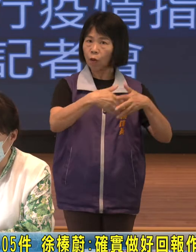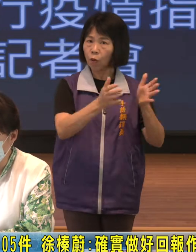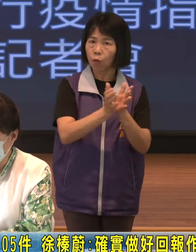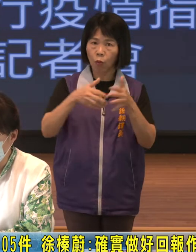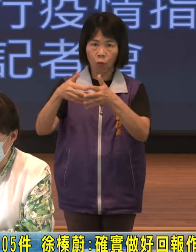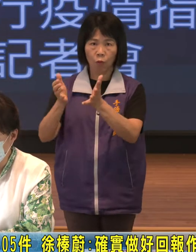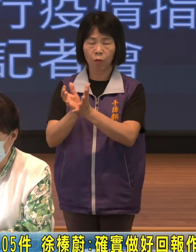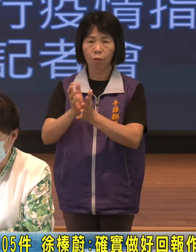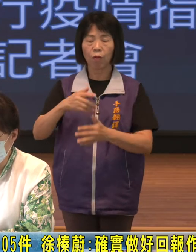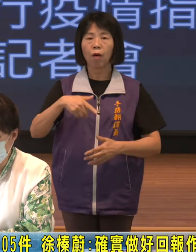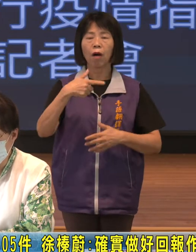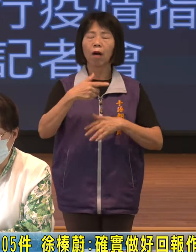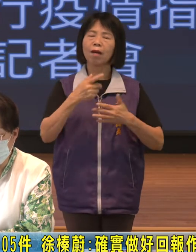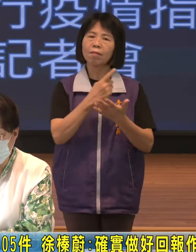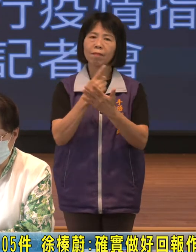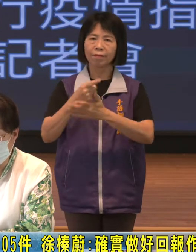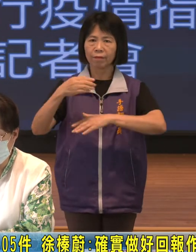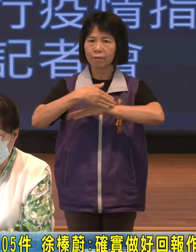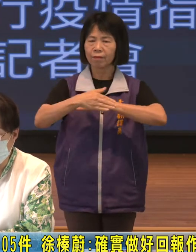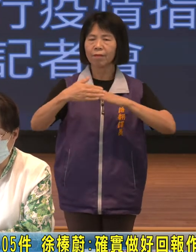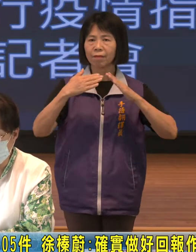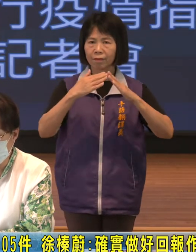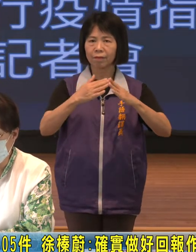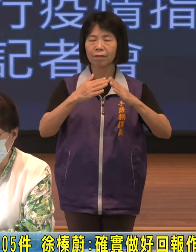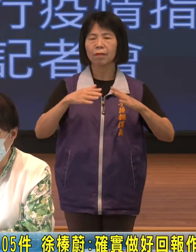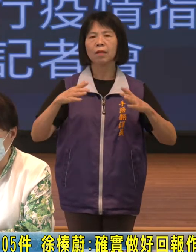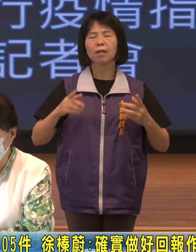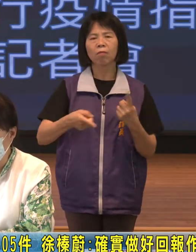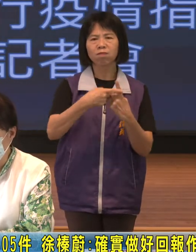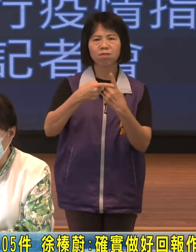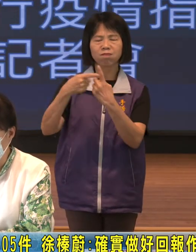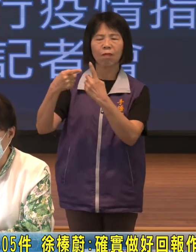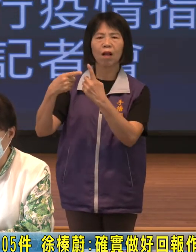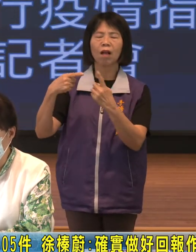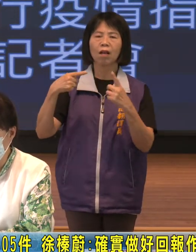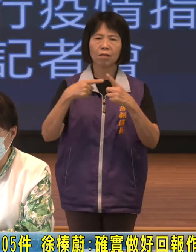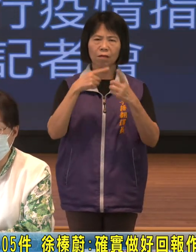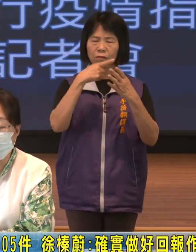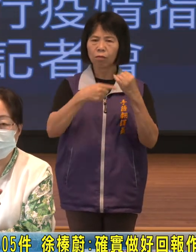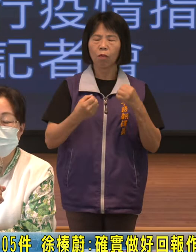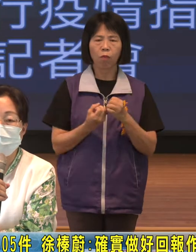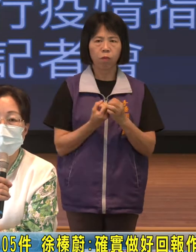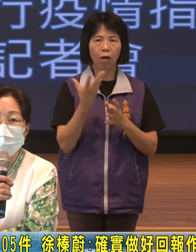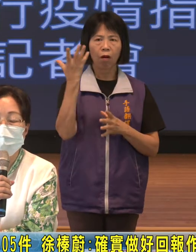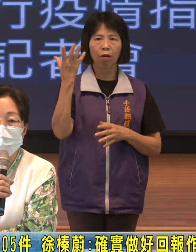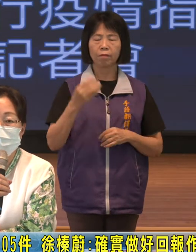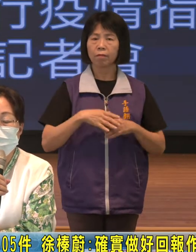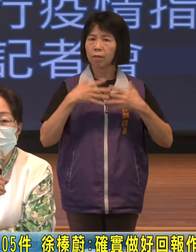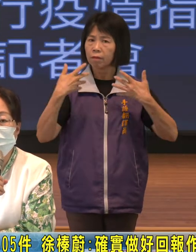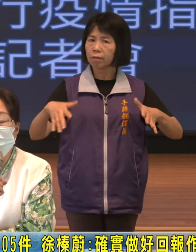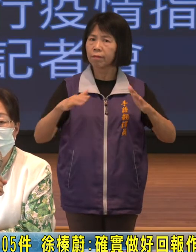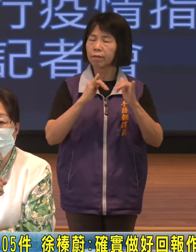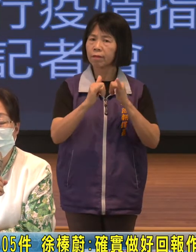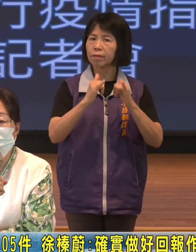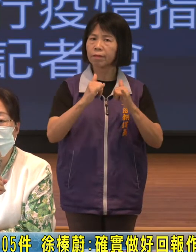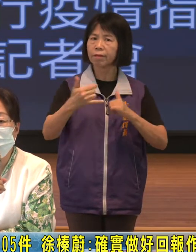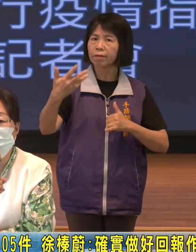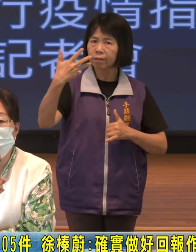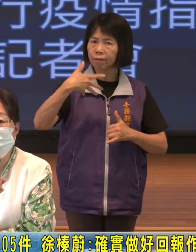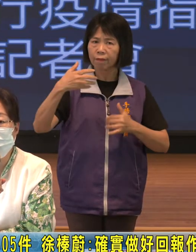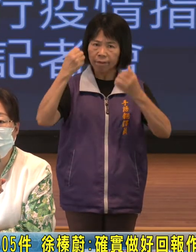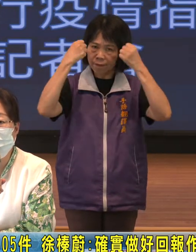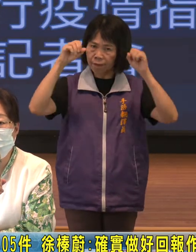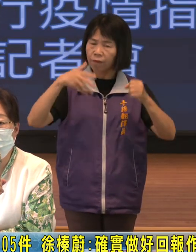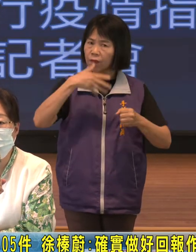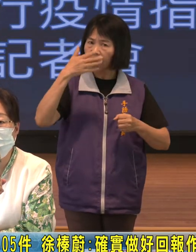县市，其实案例都已经非常非常多。那很多的家长一直在问，我们的毕业旅行或者是